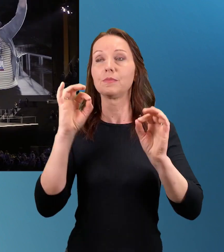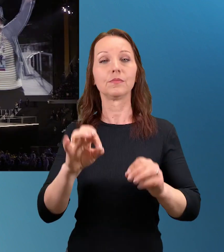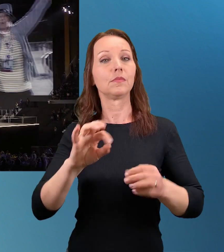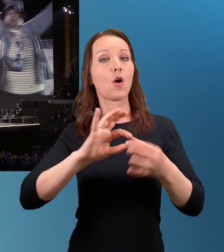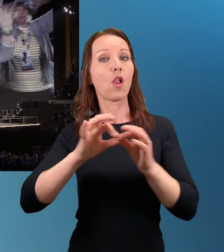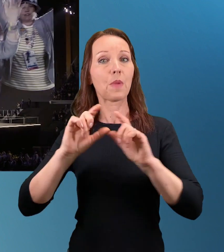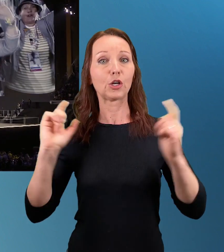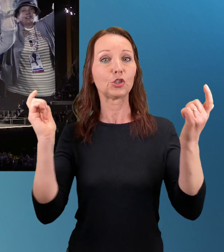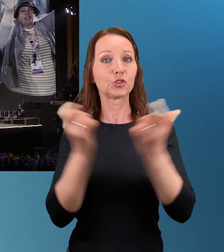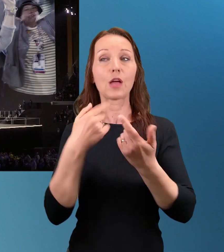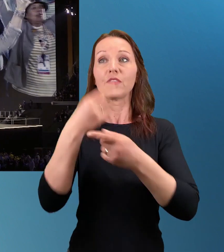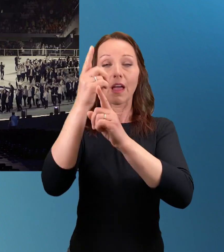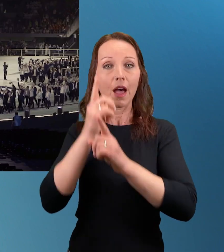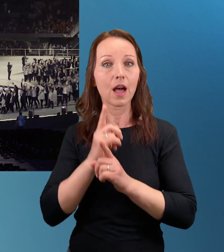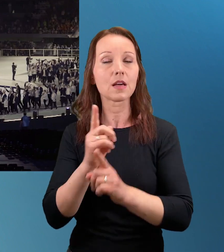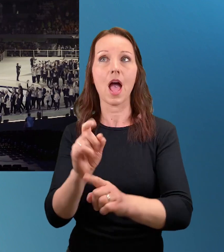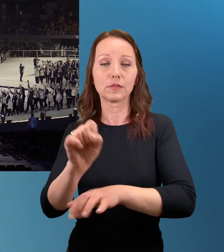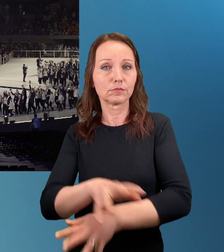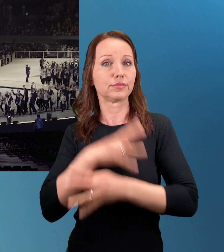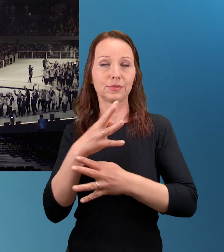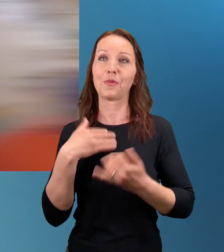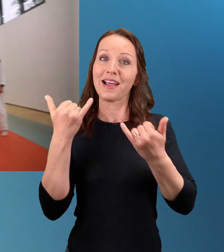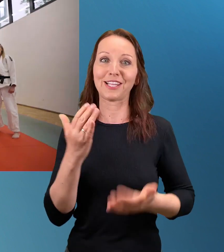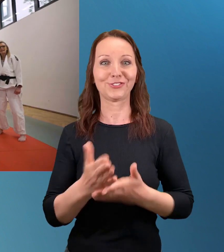Olympiastadion. Also ich freue mich jetzt schon.